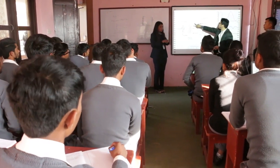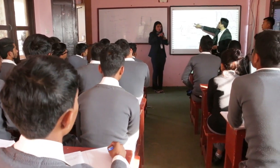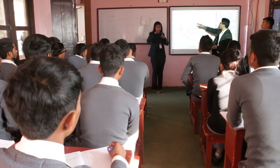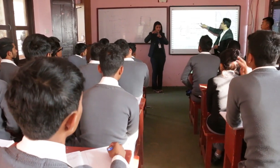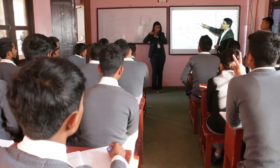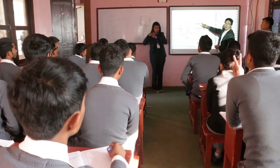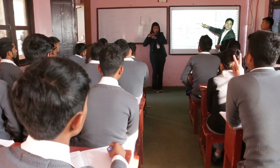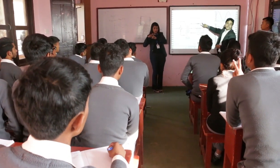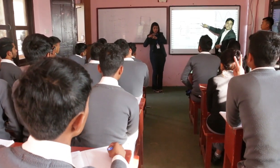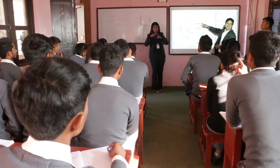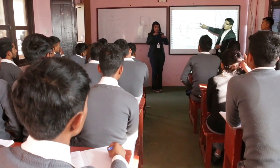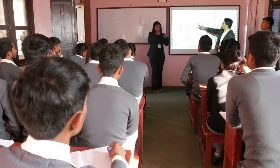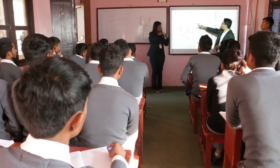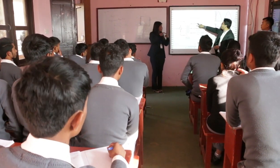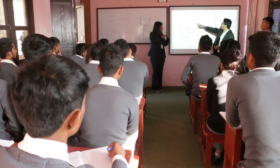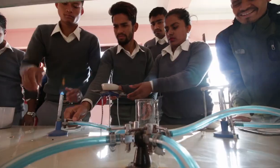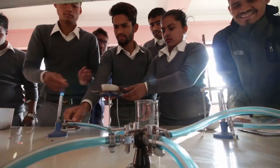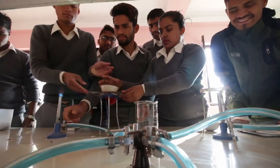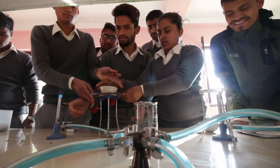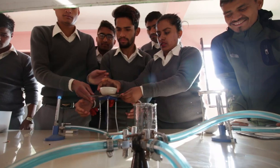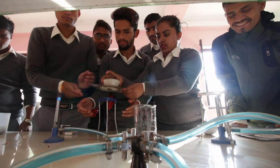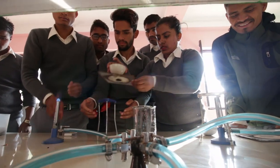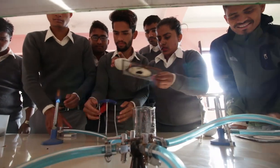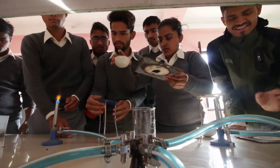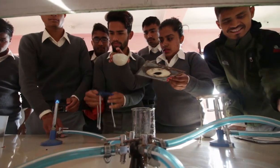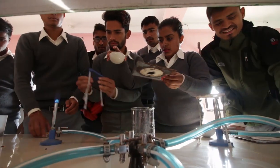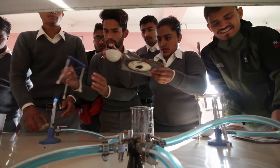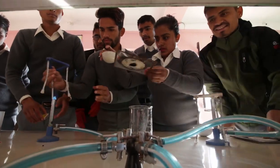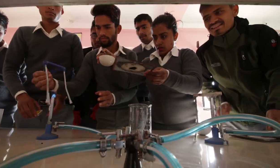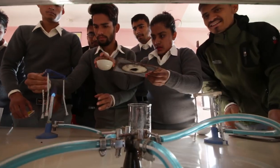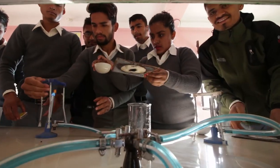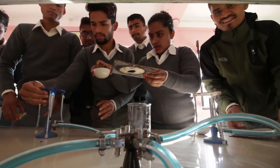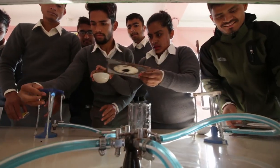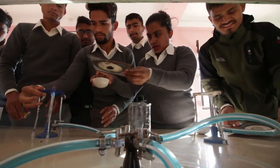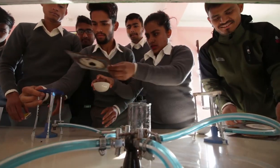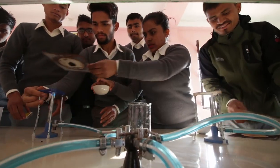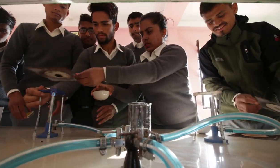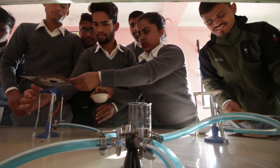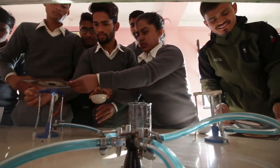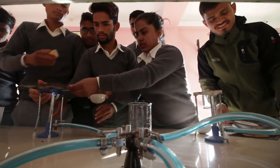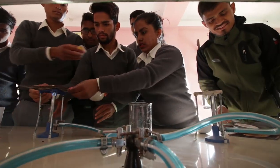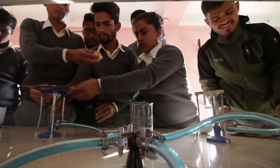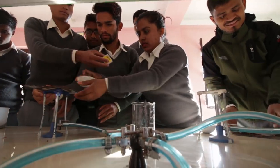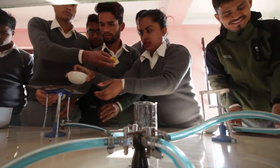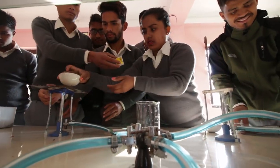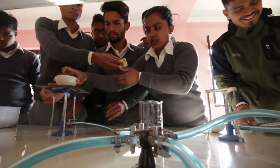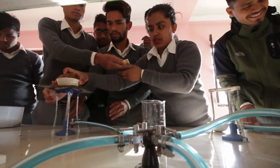पाएमा बहिराहरूले पनि समाजमा योगदान पुर्याउन सक्छन् भन्ने कुरा साबित भएको छ